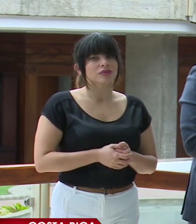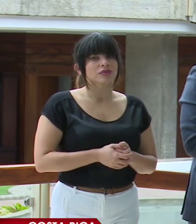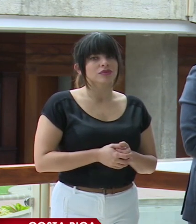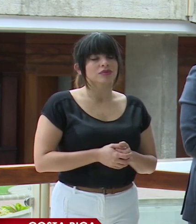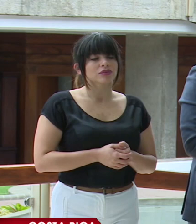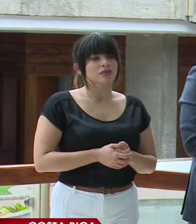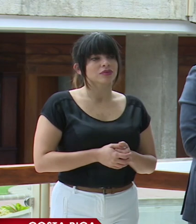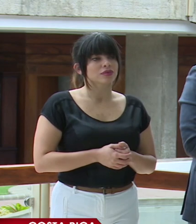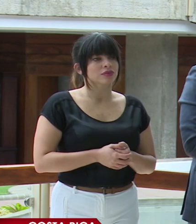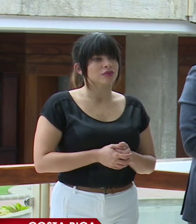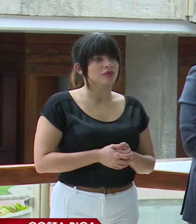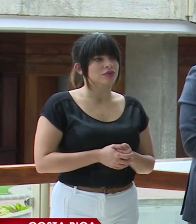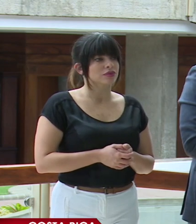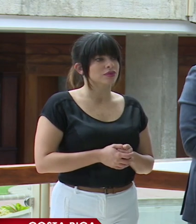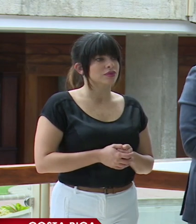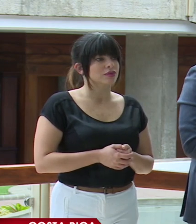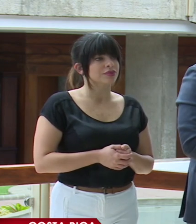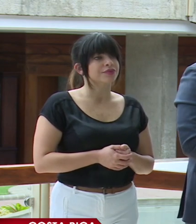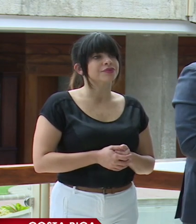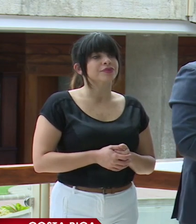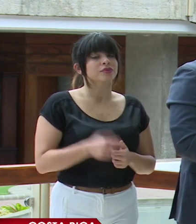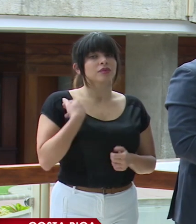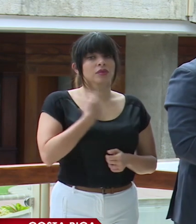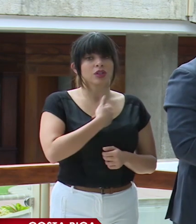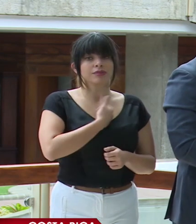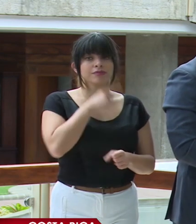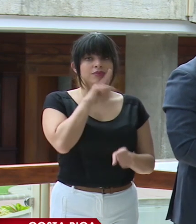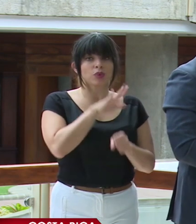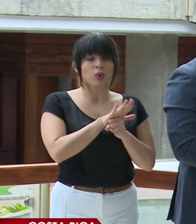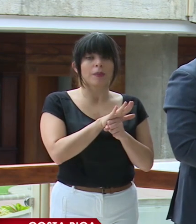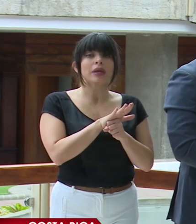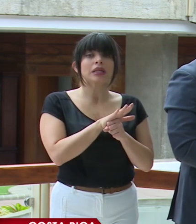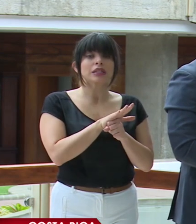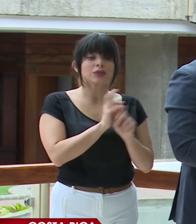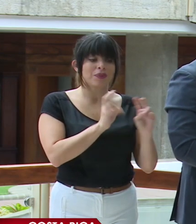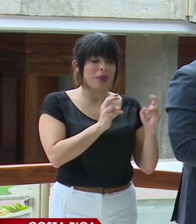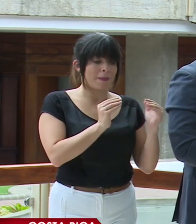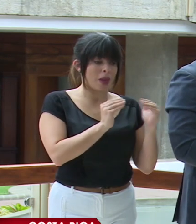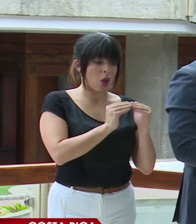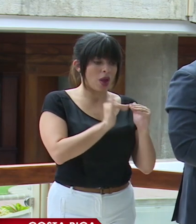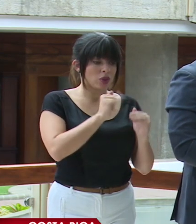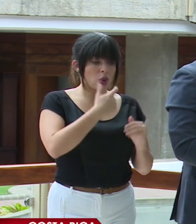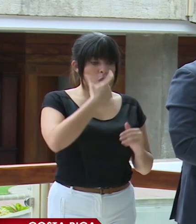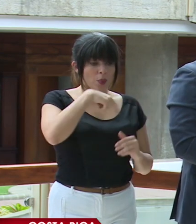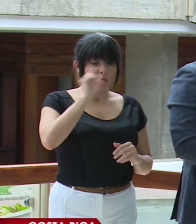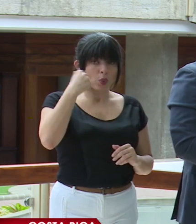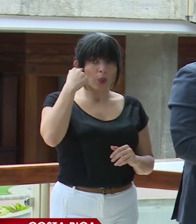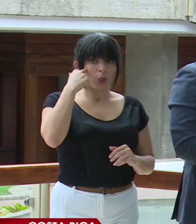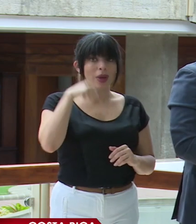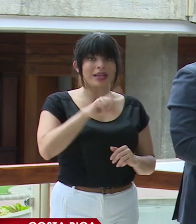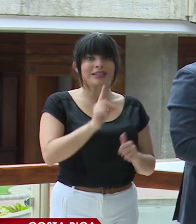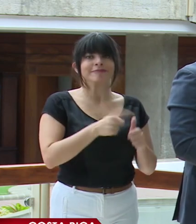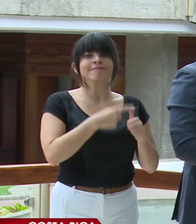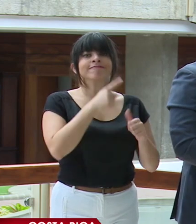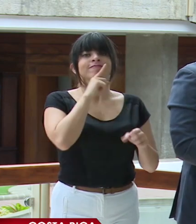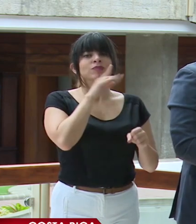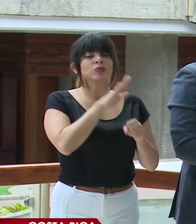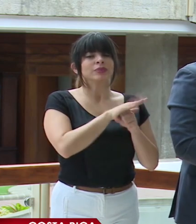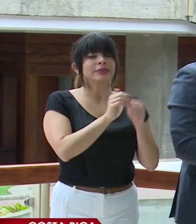derechos para todos los ciudadanos. Que nuestro compromiso con la igualdad como gobierno de la República es uno de los